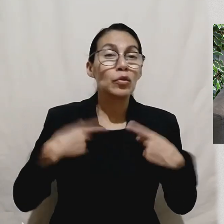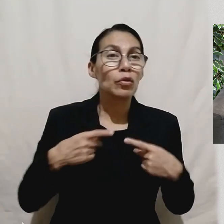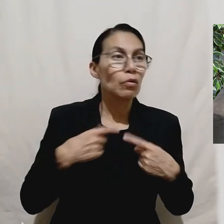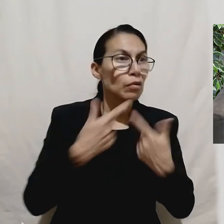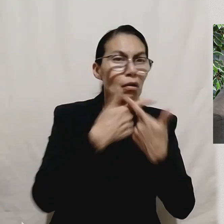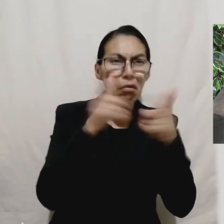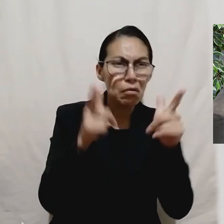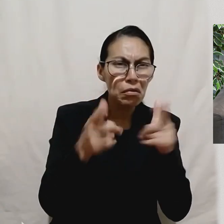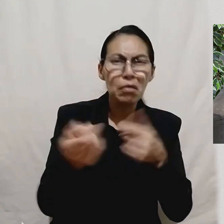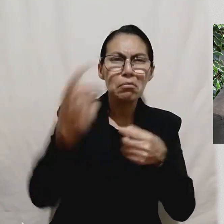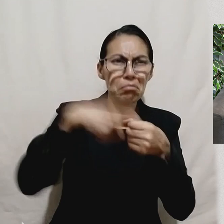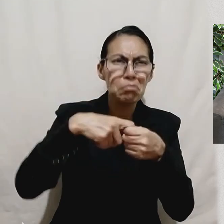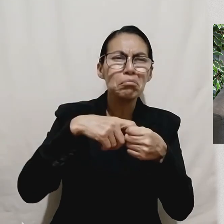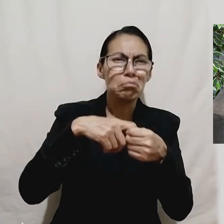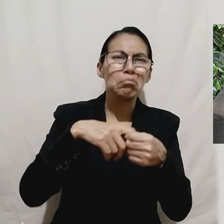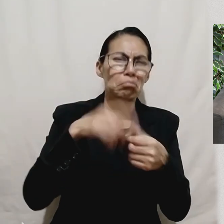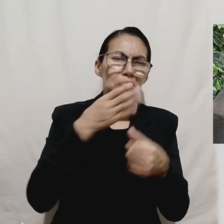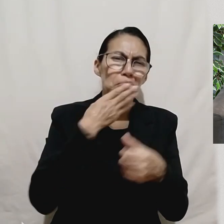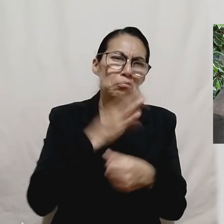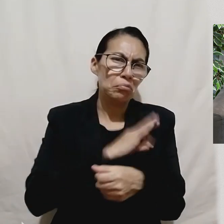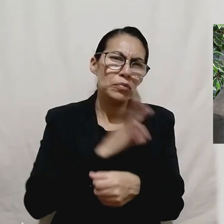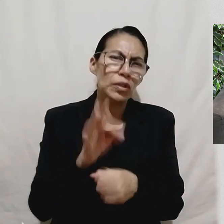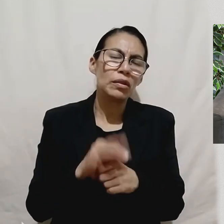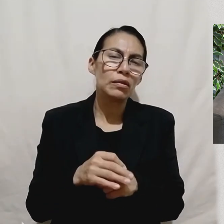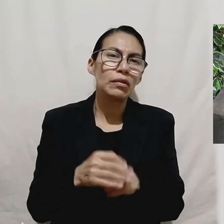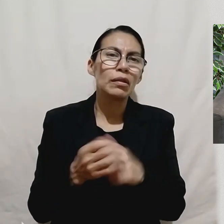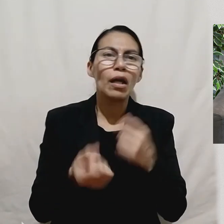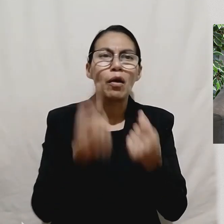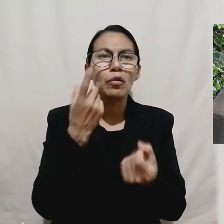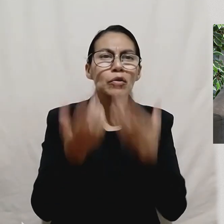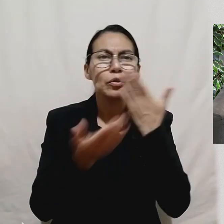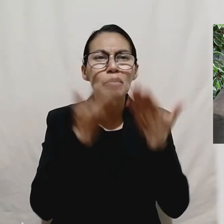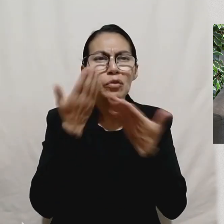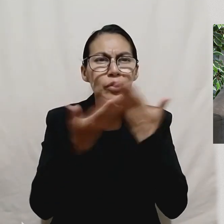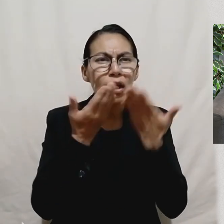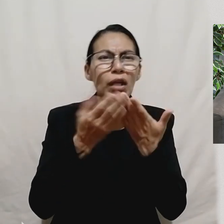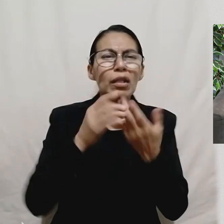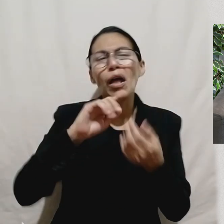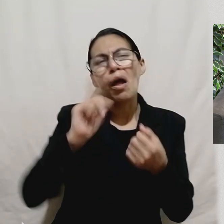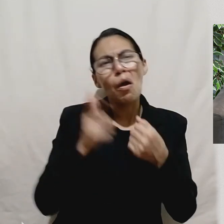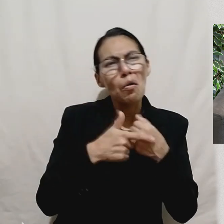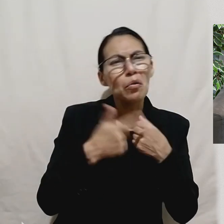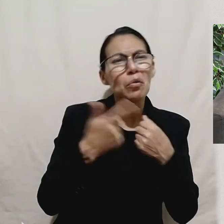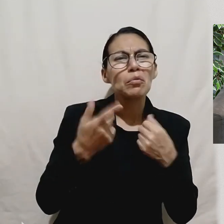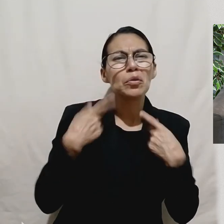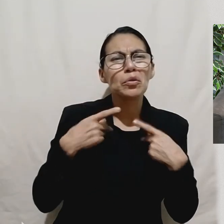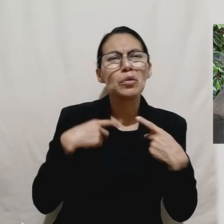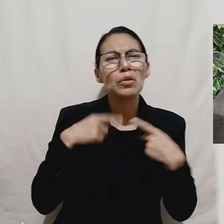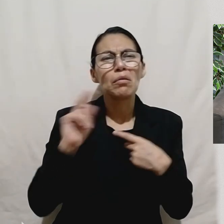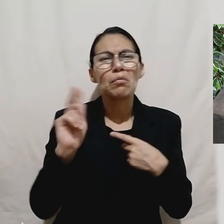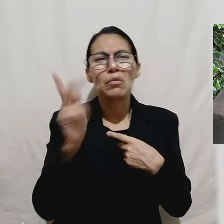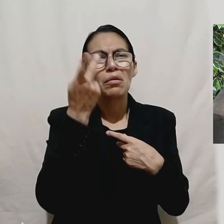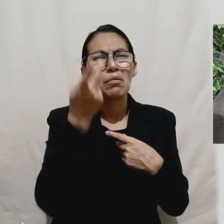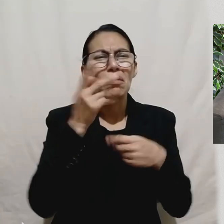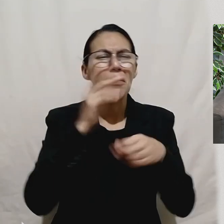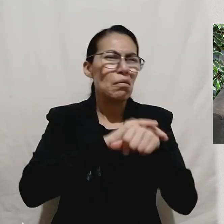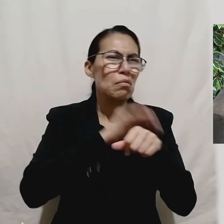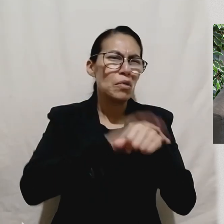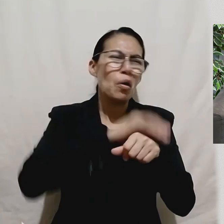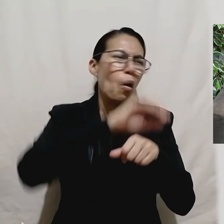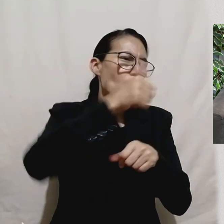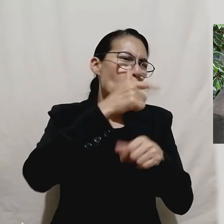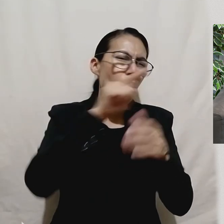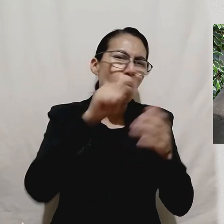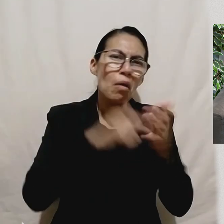cualquier persona no necesitan ser estudiantes necesariamente nos ha tocado ver muchachos de la prepa o traen invitados